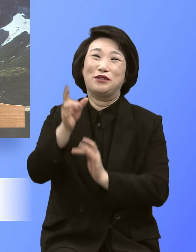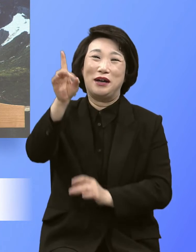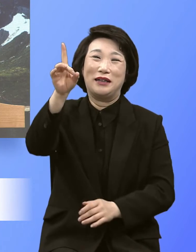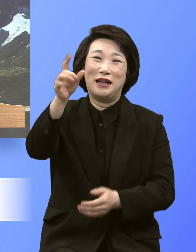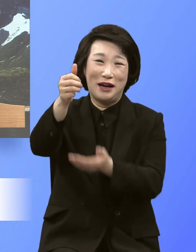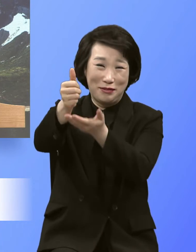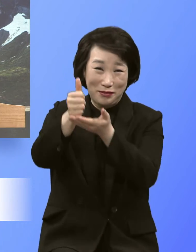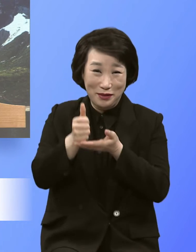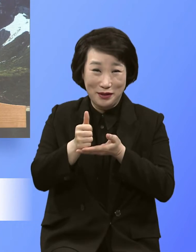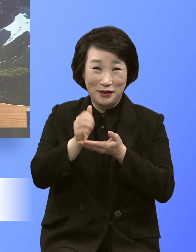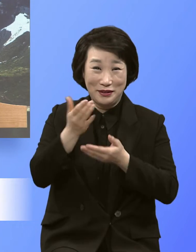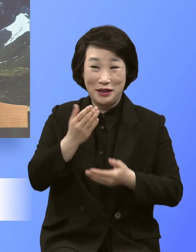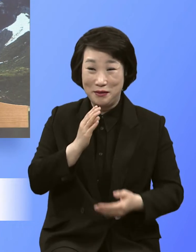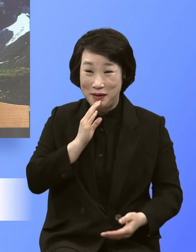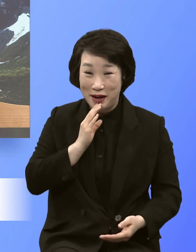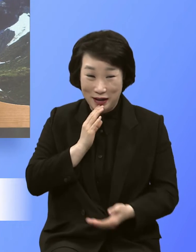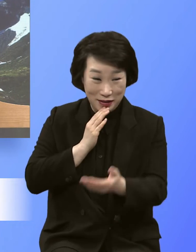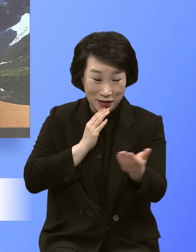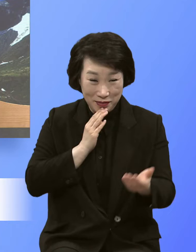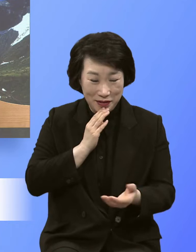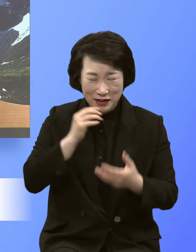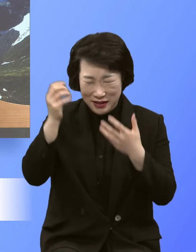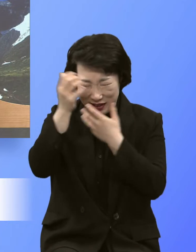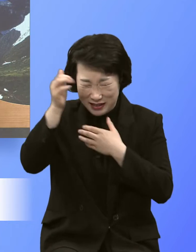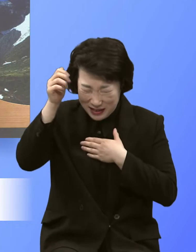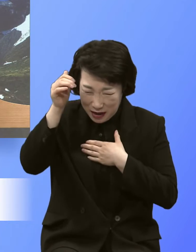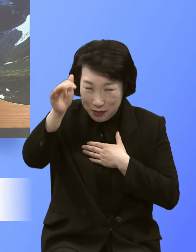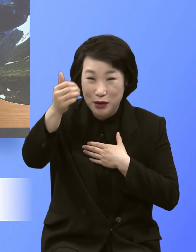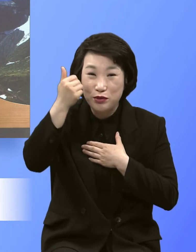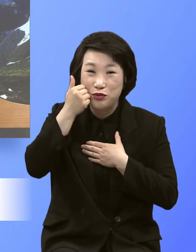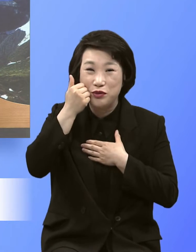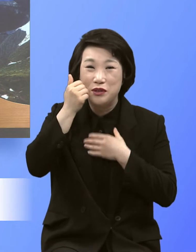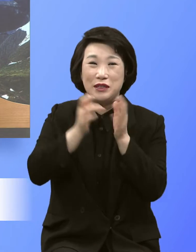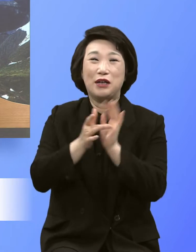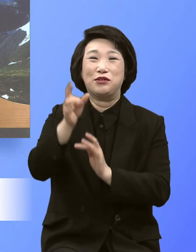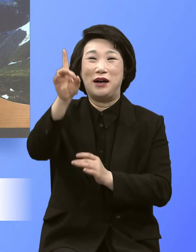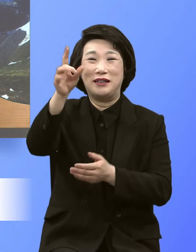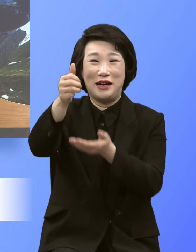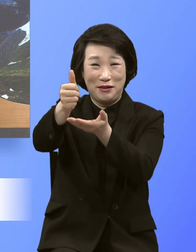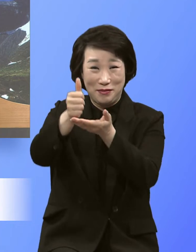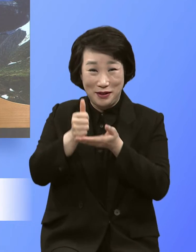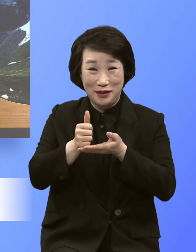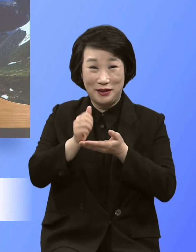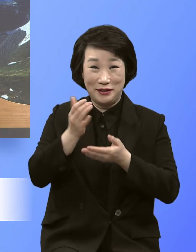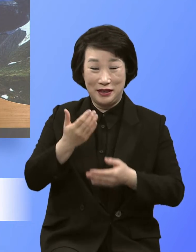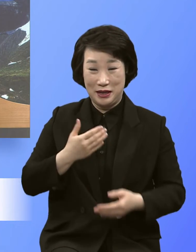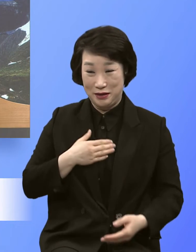예수시오. 열렬하게 사모해야 될 분이 예수시오.